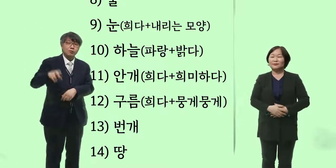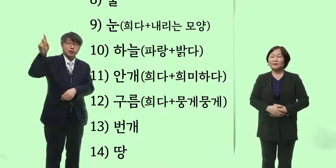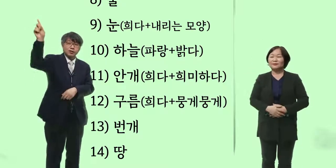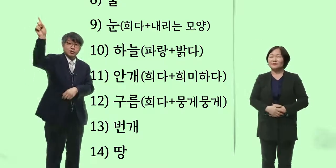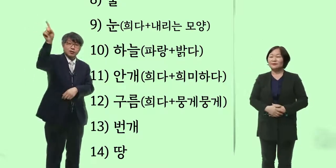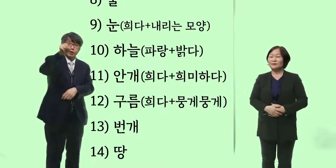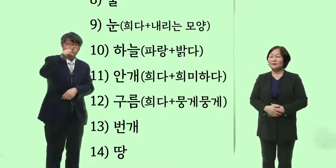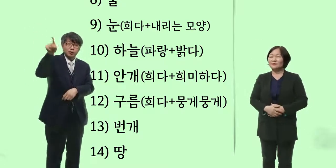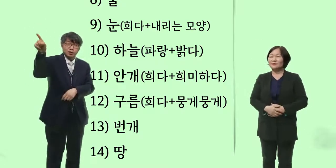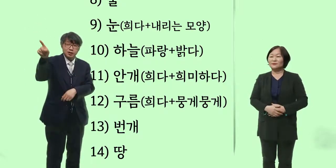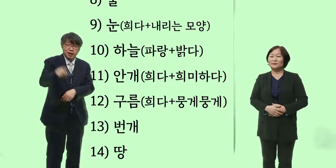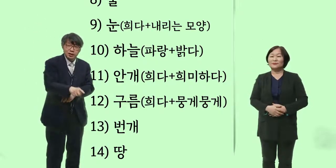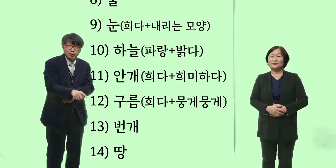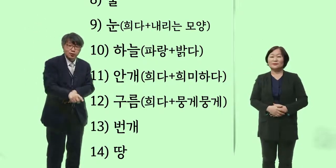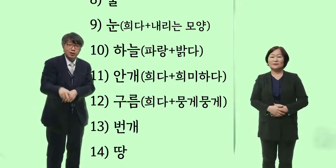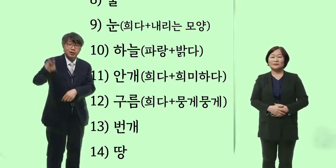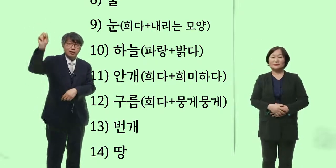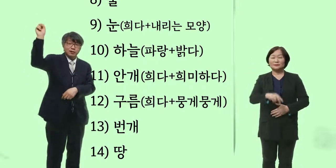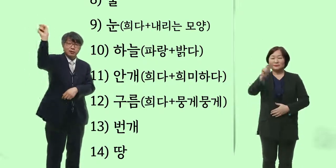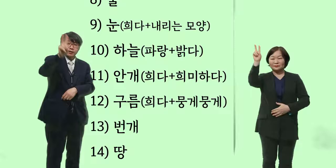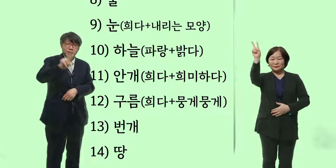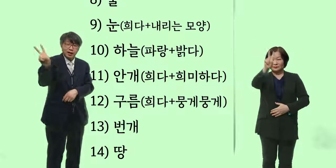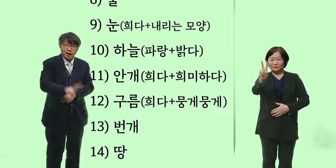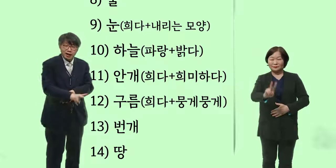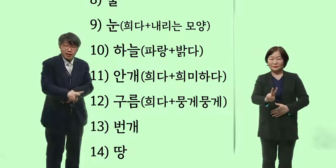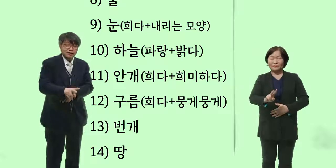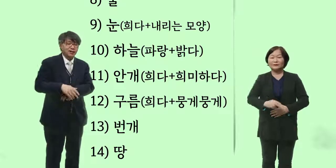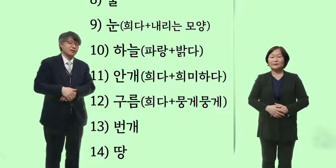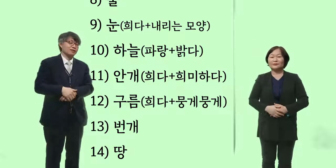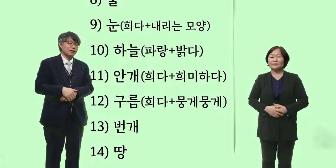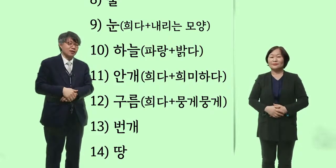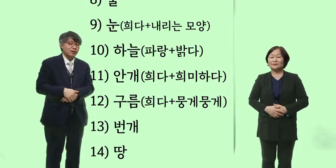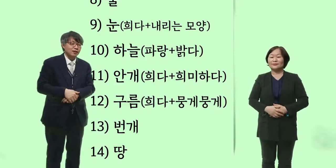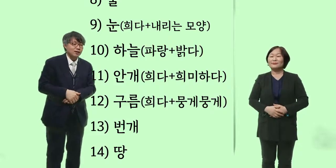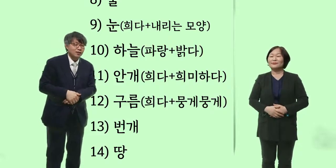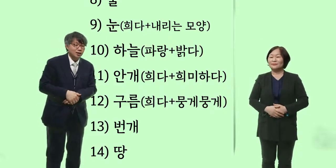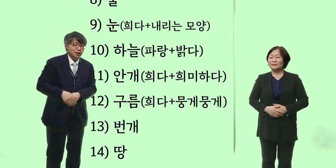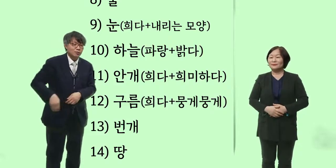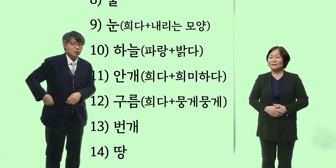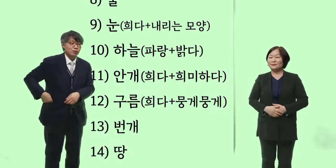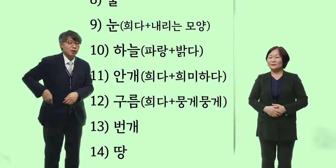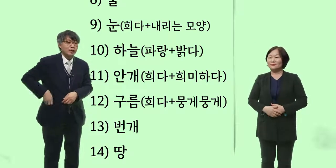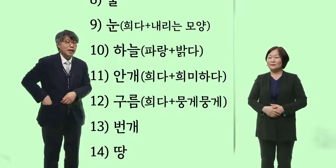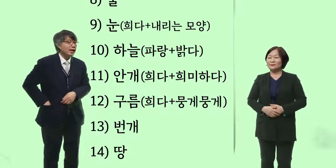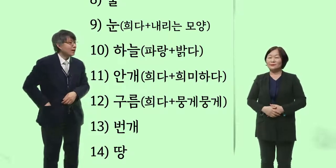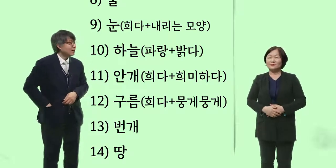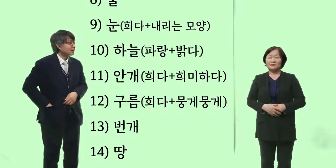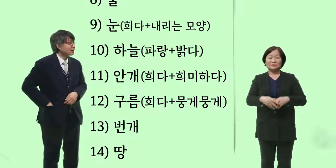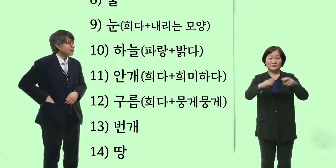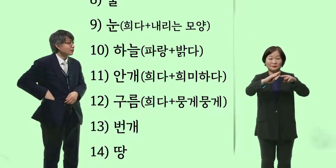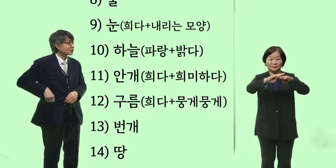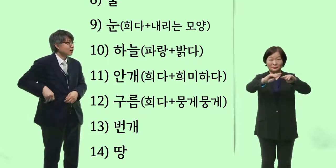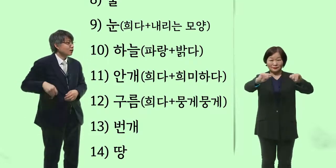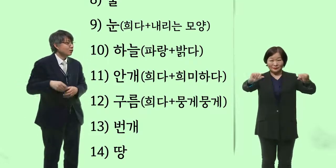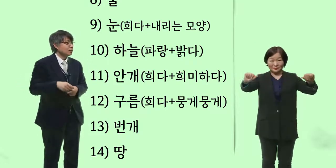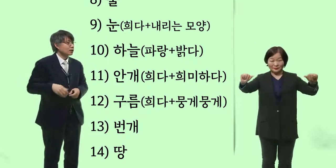우리 전기 표시 아시죠? 이렇게 자자 자, 네 그렇게 해주시면 되고요. 땅, 땅은 어떻게 할까요?